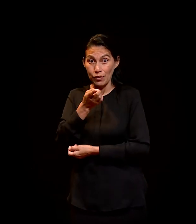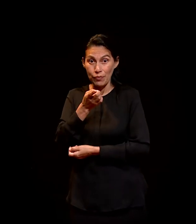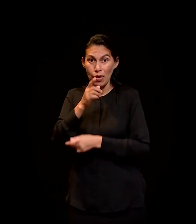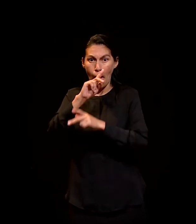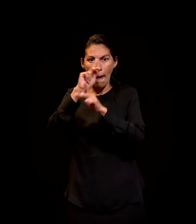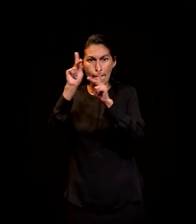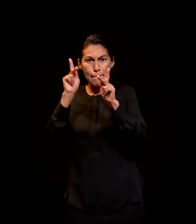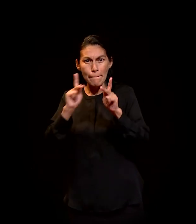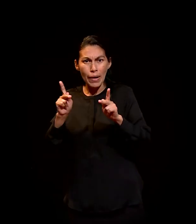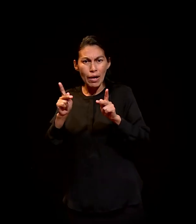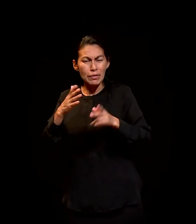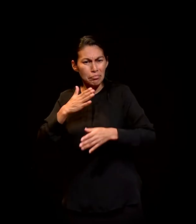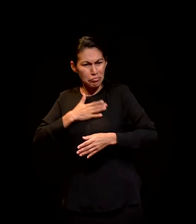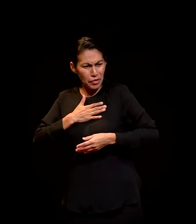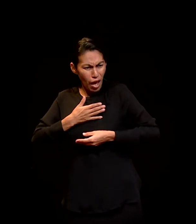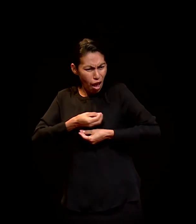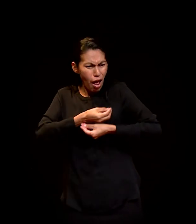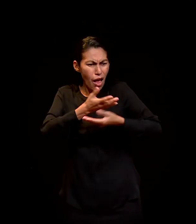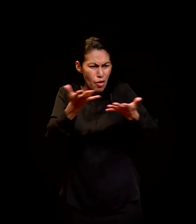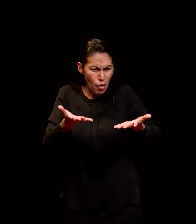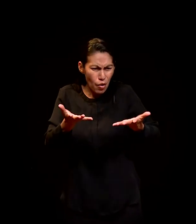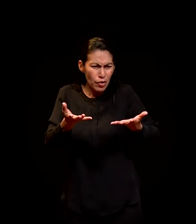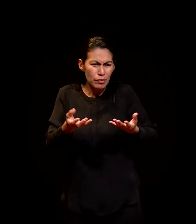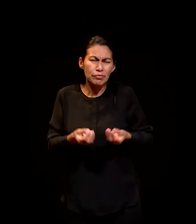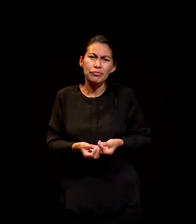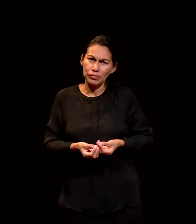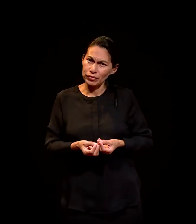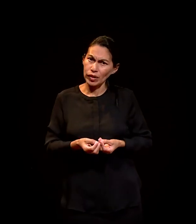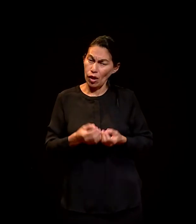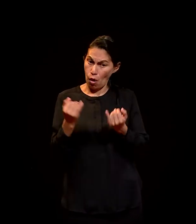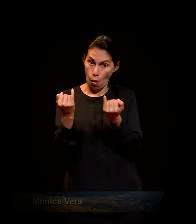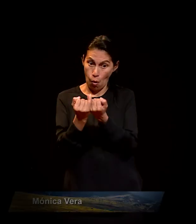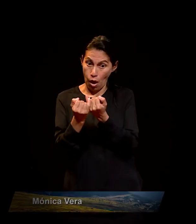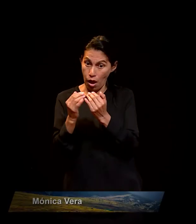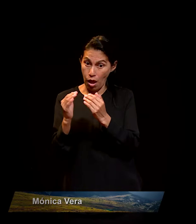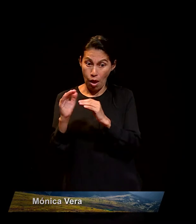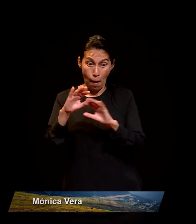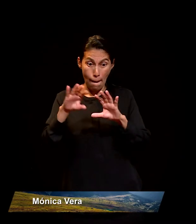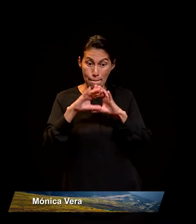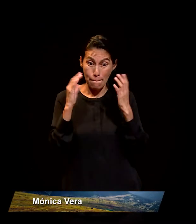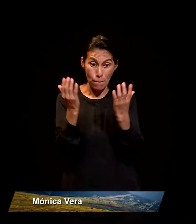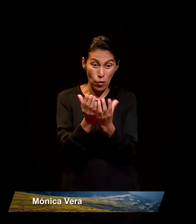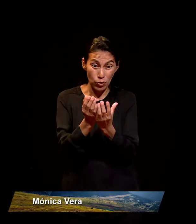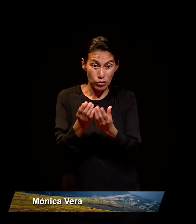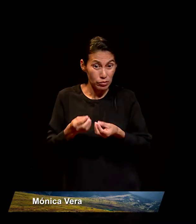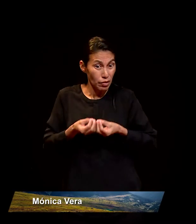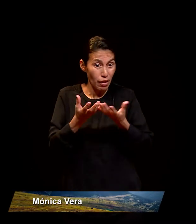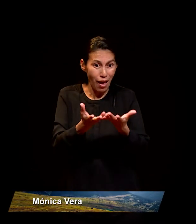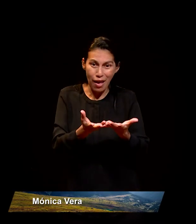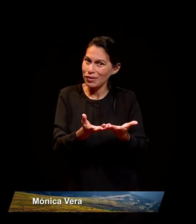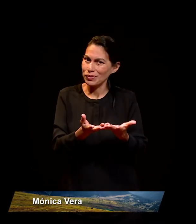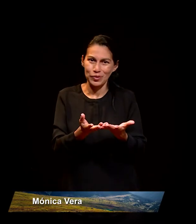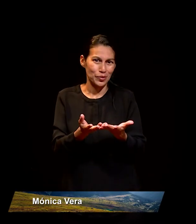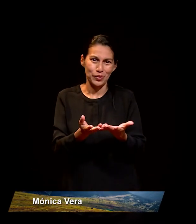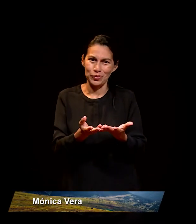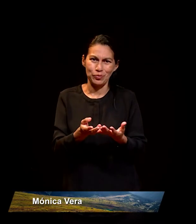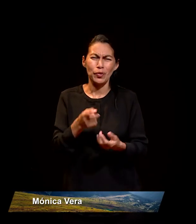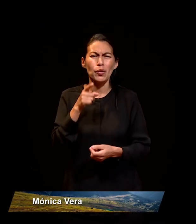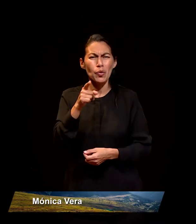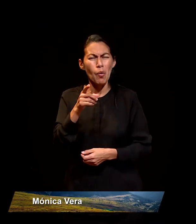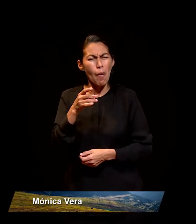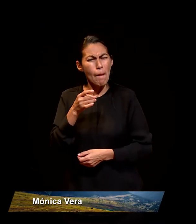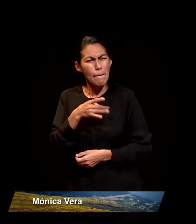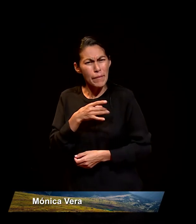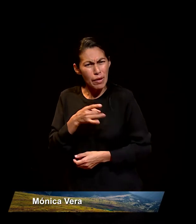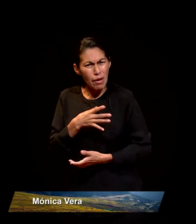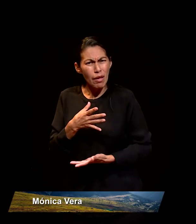os dejo mi paso 2 no como el mundo la da dios la doy no se turbe ni tenga